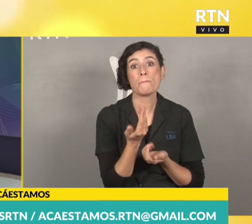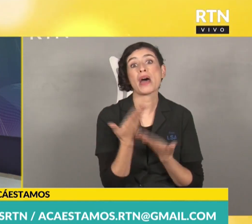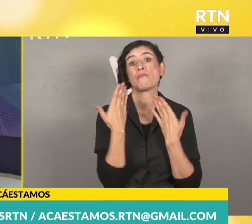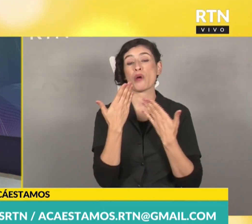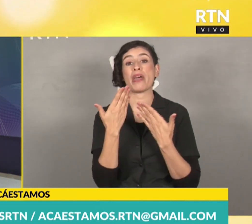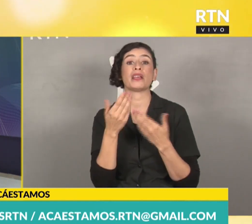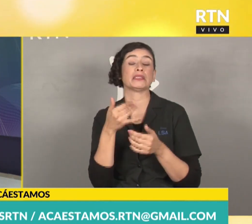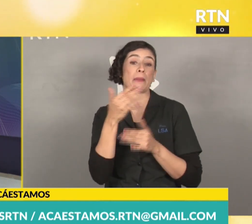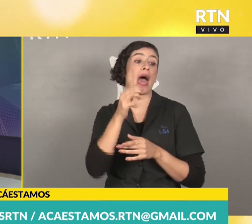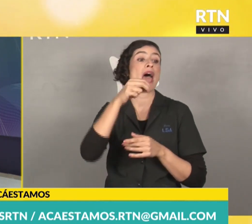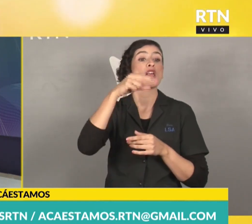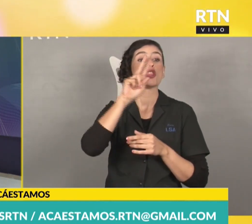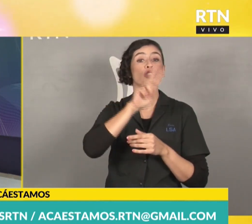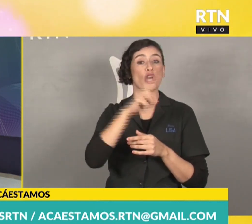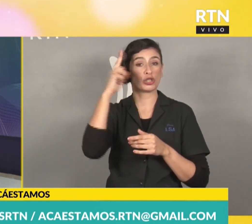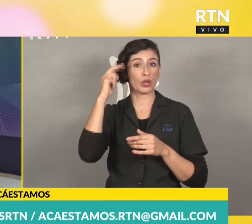al